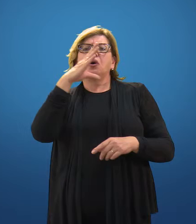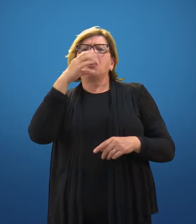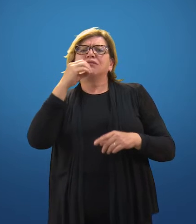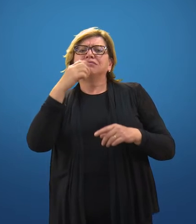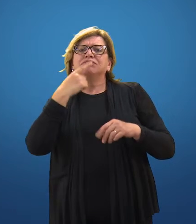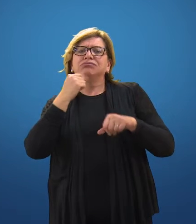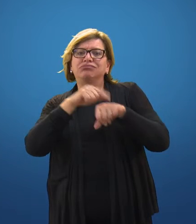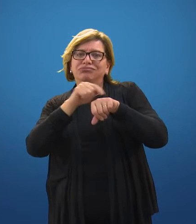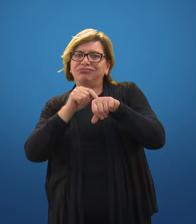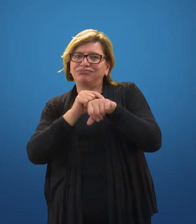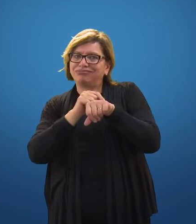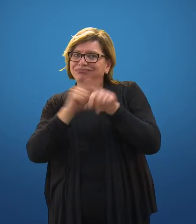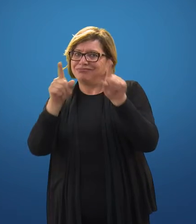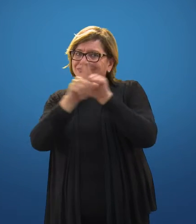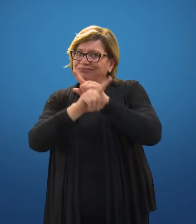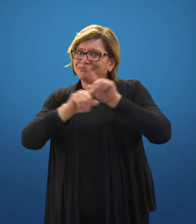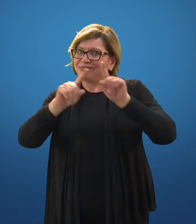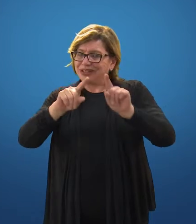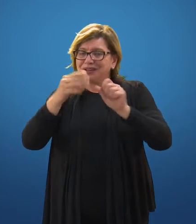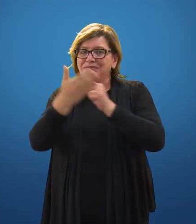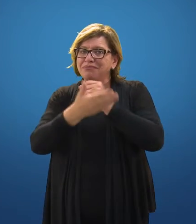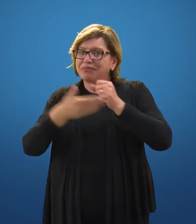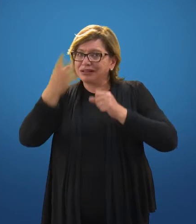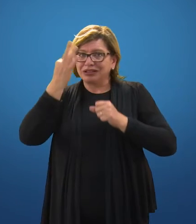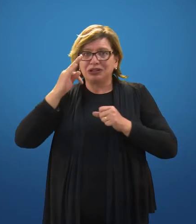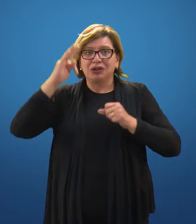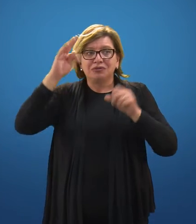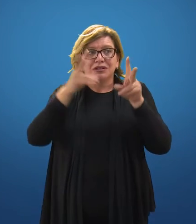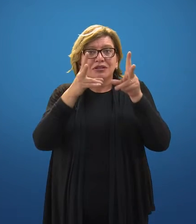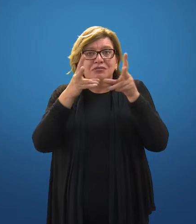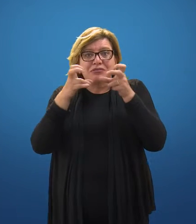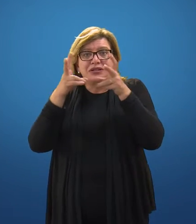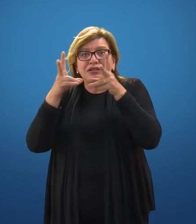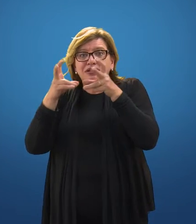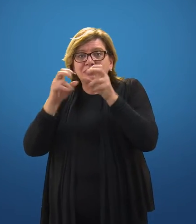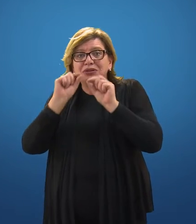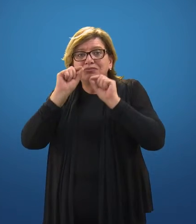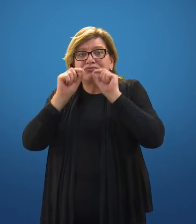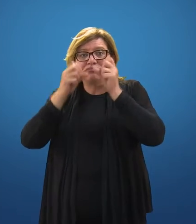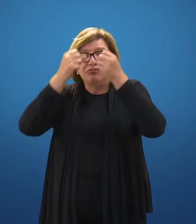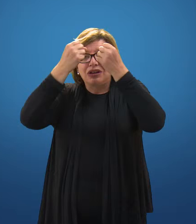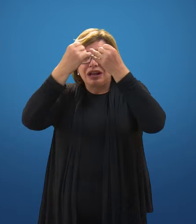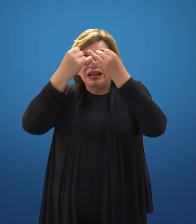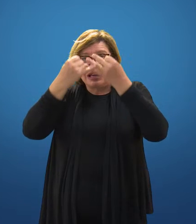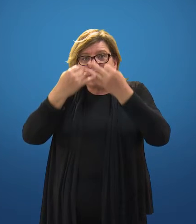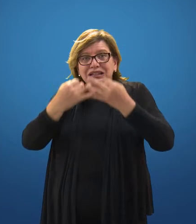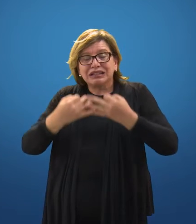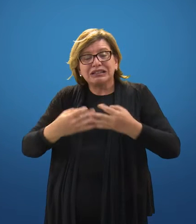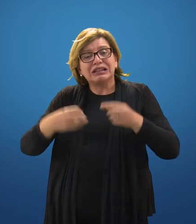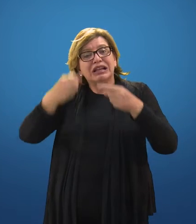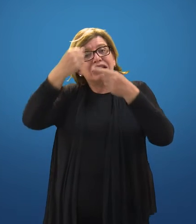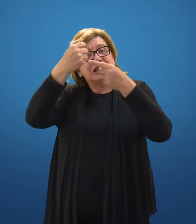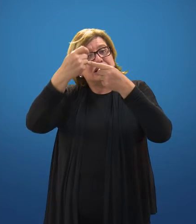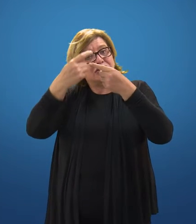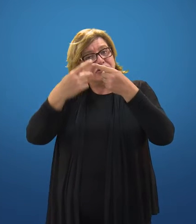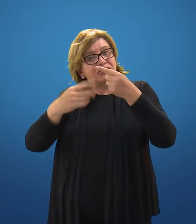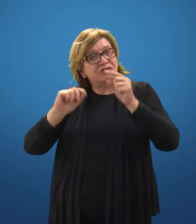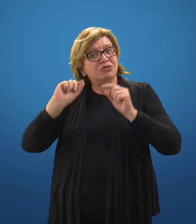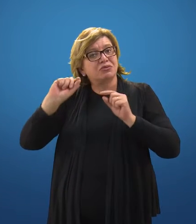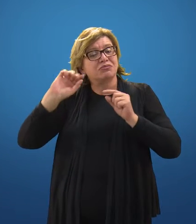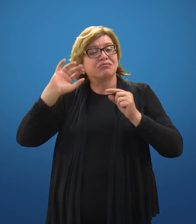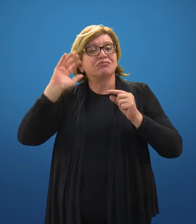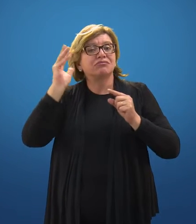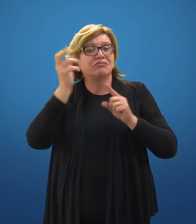é uma base teórica para você identificar os aspectos daquele